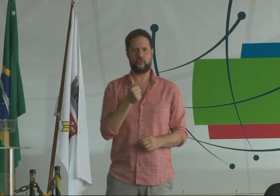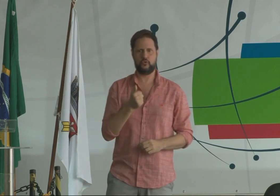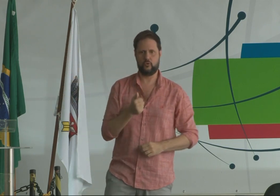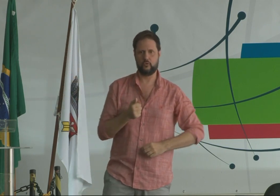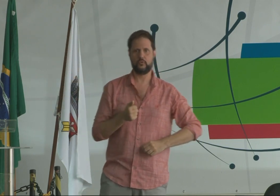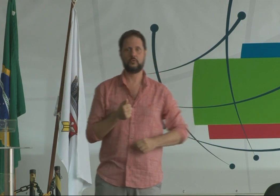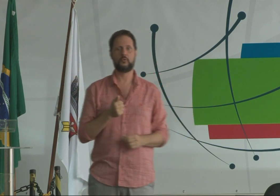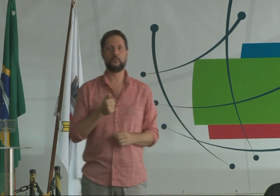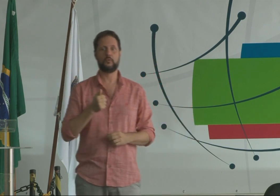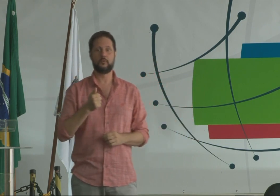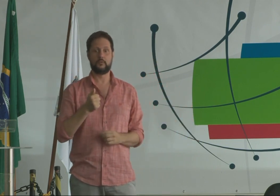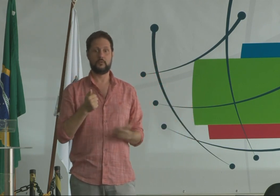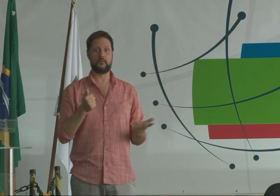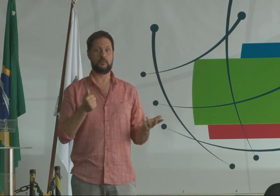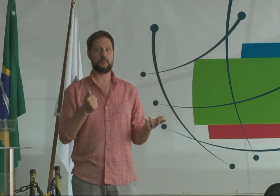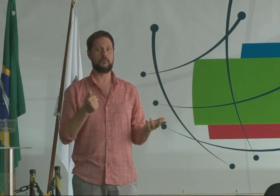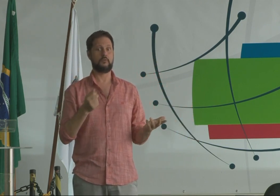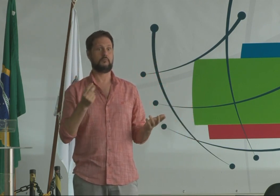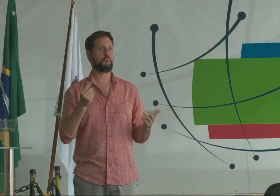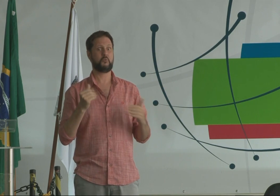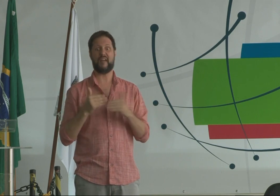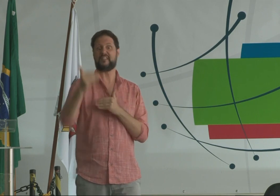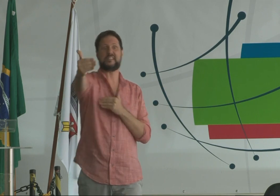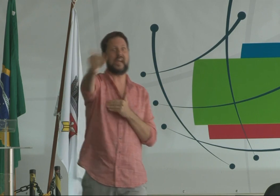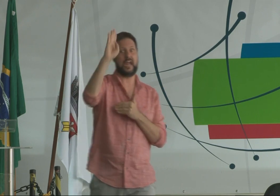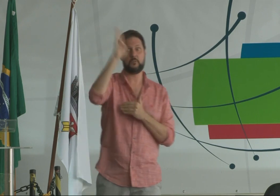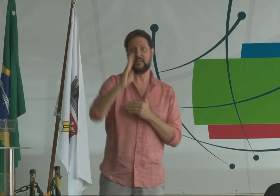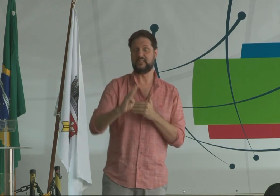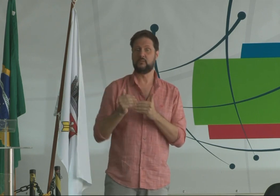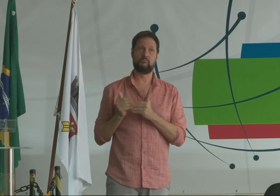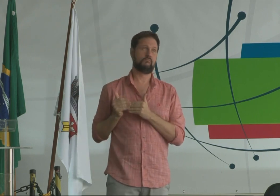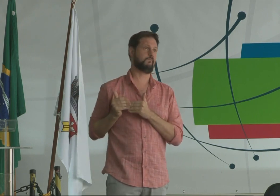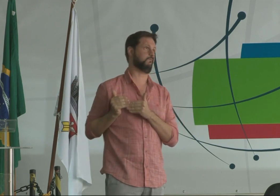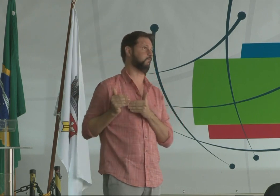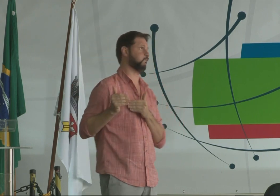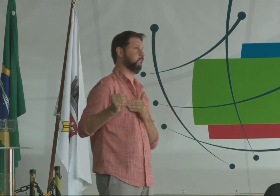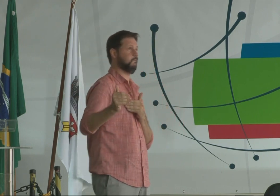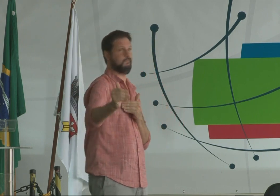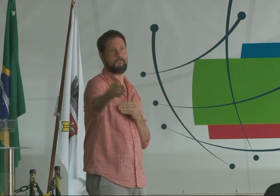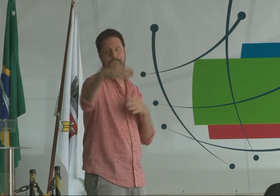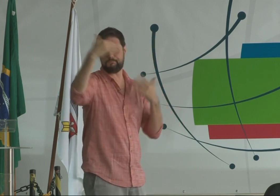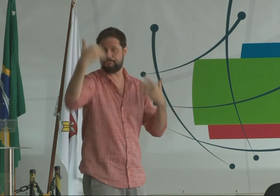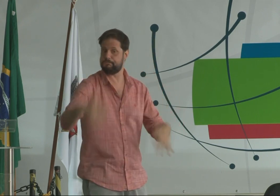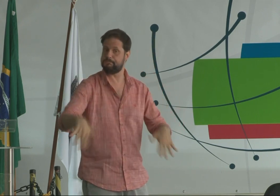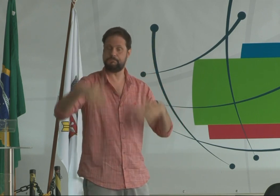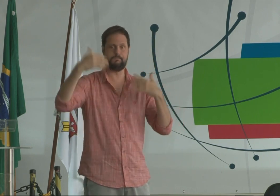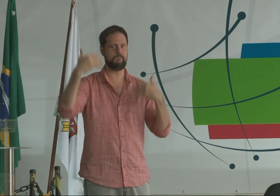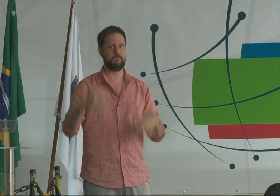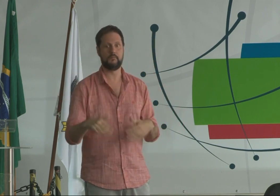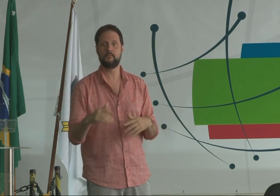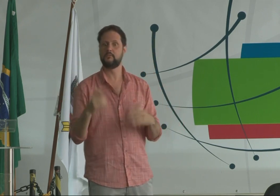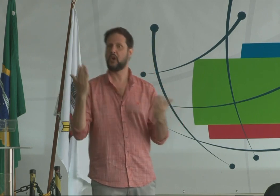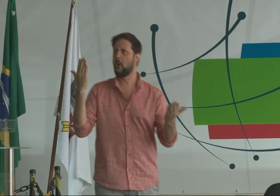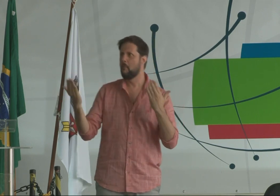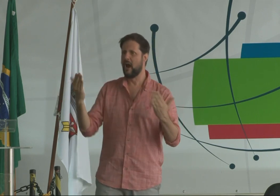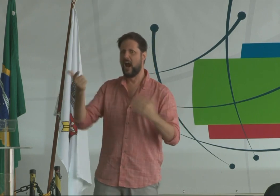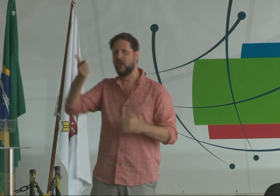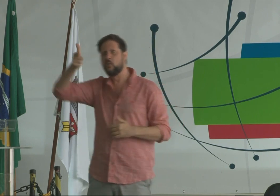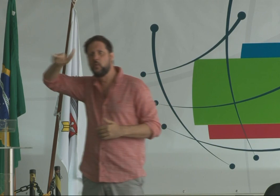países, e eu percebo que o ainda está, já gostou bastante em relação a essas coisas, se a gente comparar. Então, a gente já tem bastantes